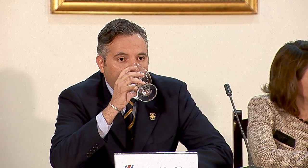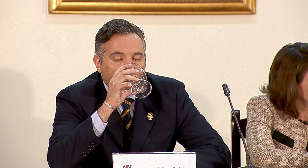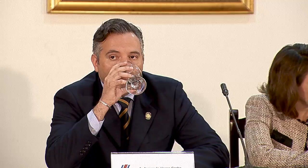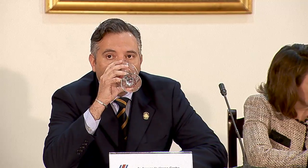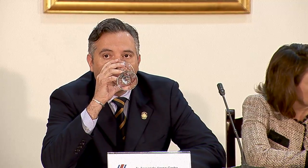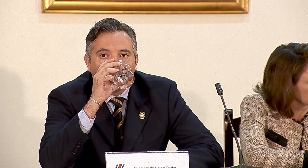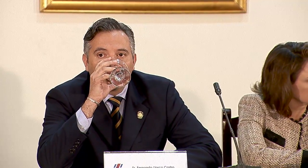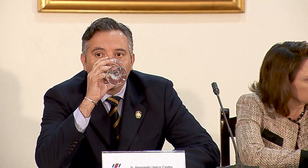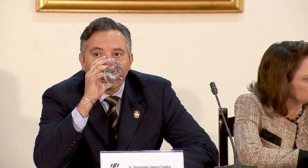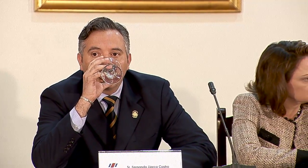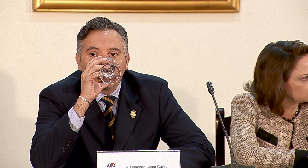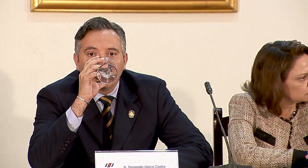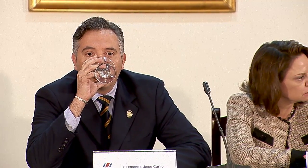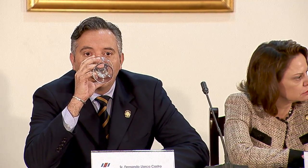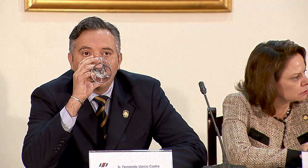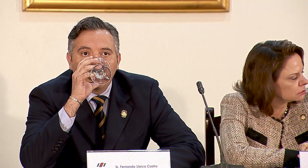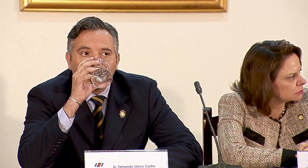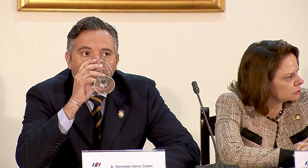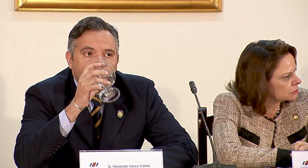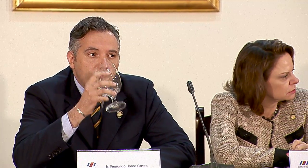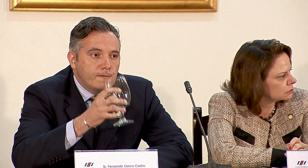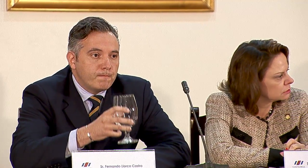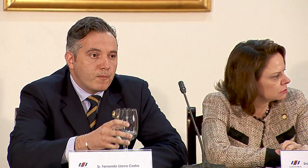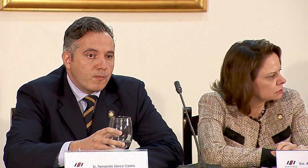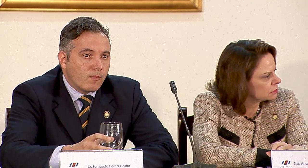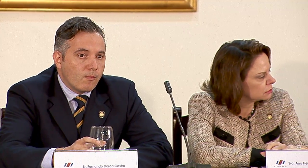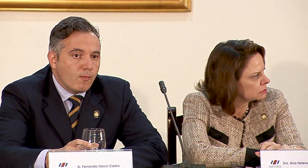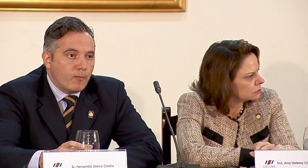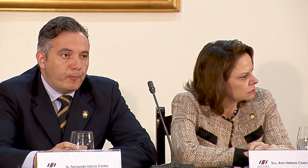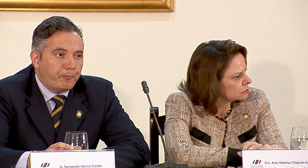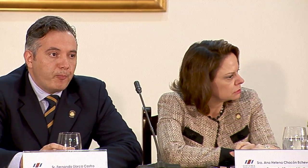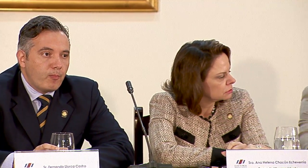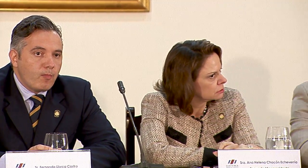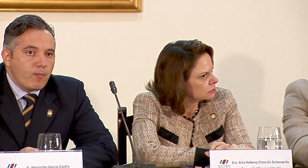Mauricio Herrera, para tratar el tema de Salitre.